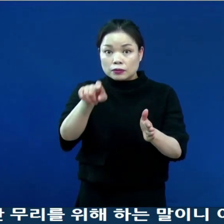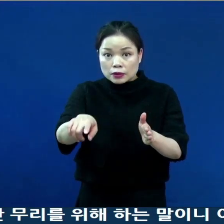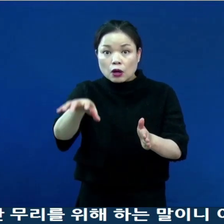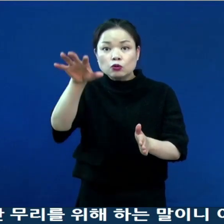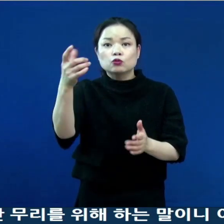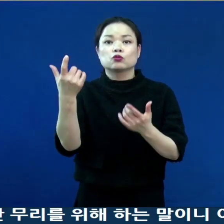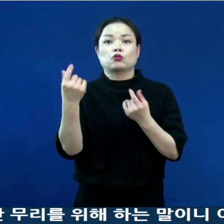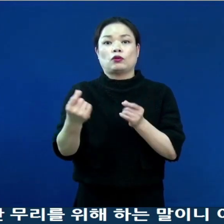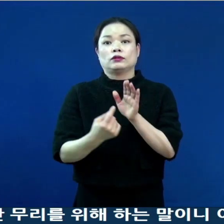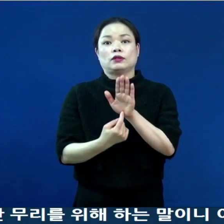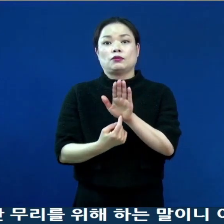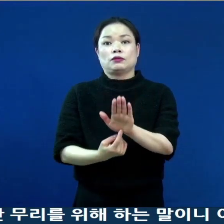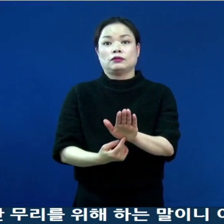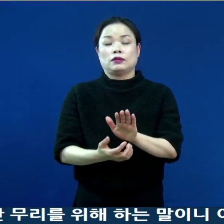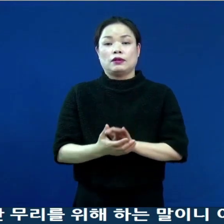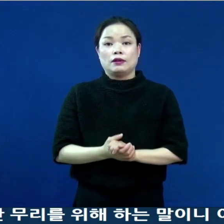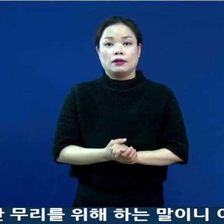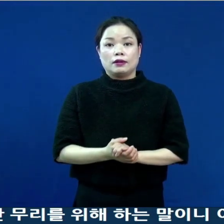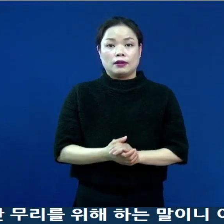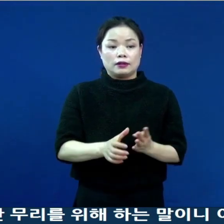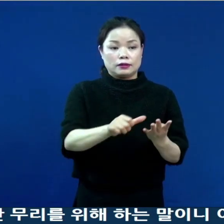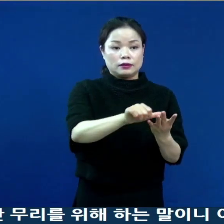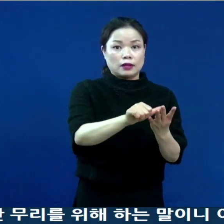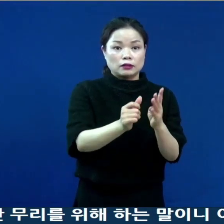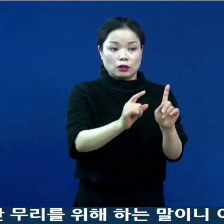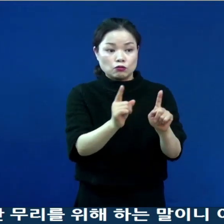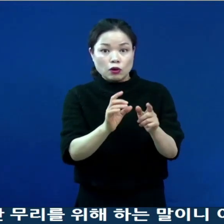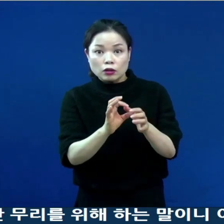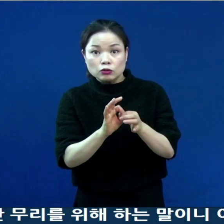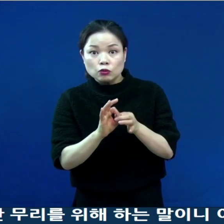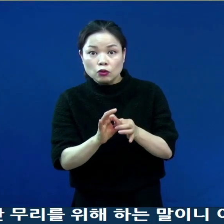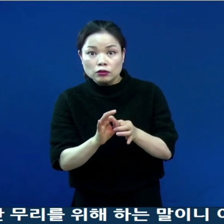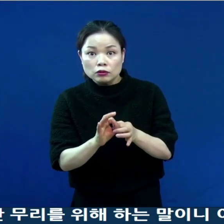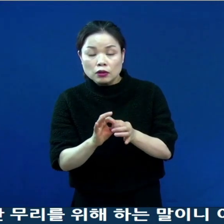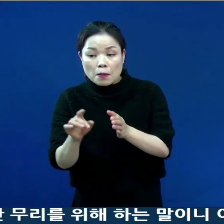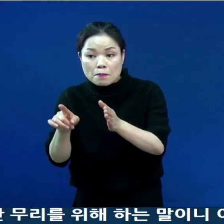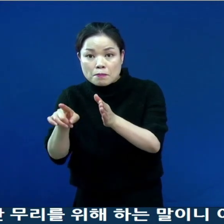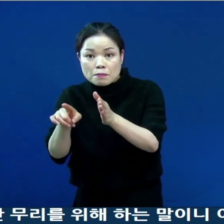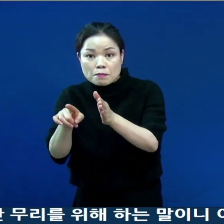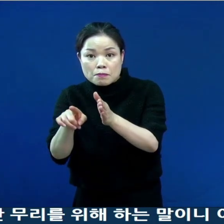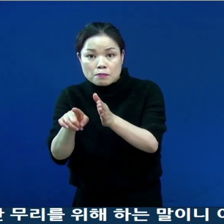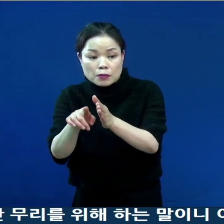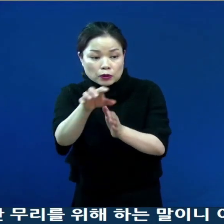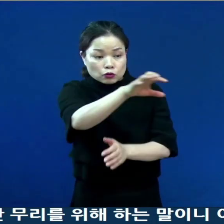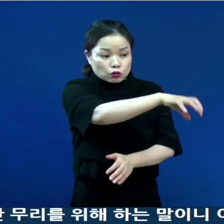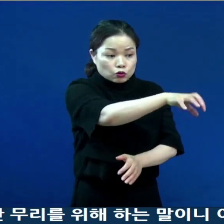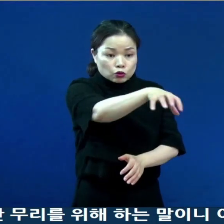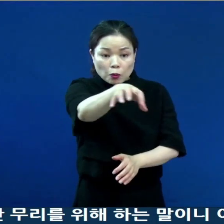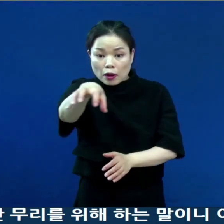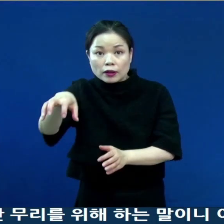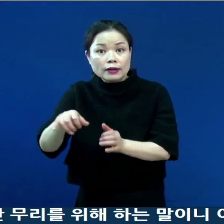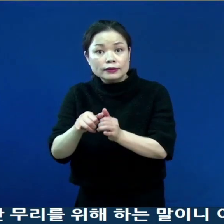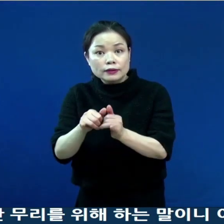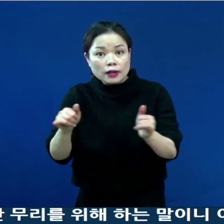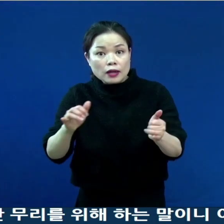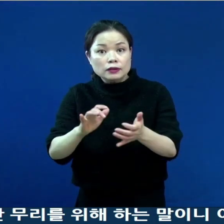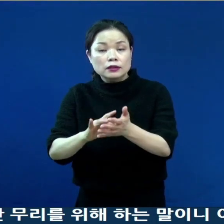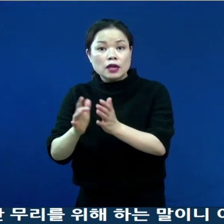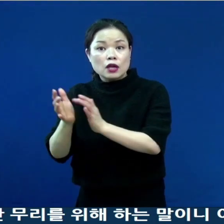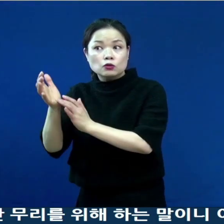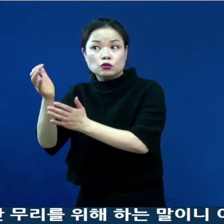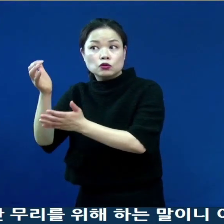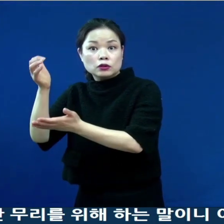여기에서도 나오는 것이죠. 나사로의 부활을 통해서 믿는 주변의 사람들로 하여금